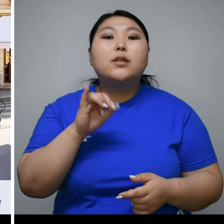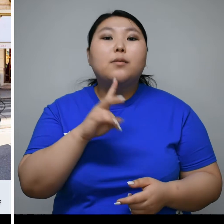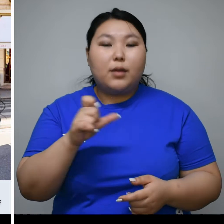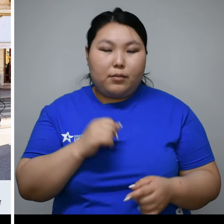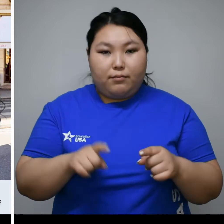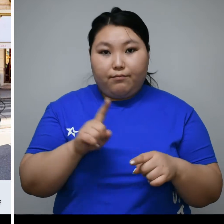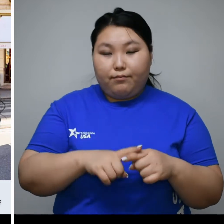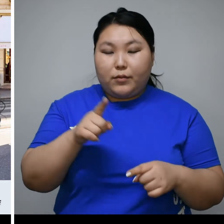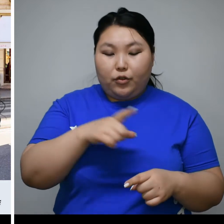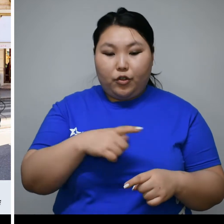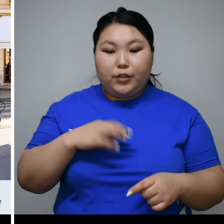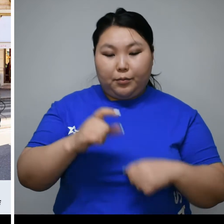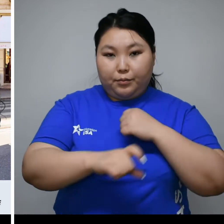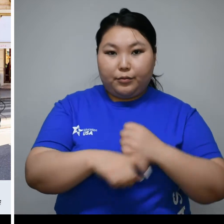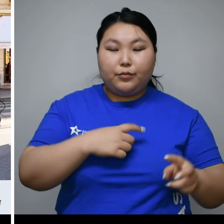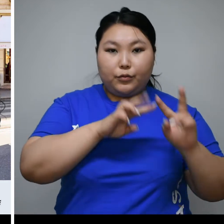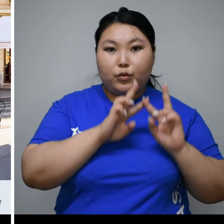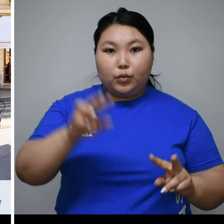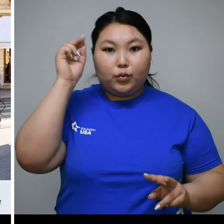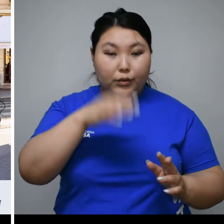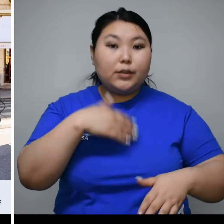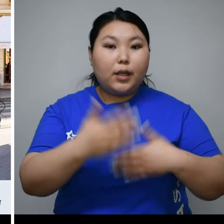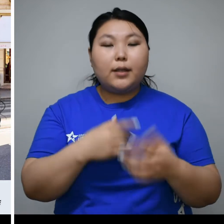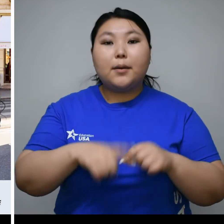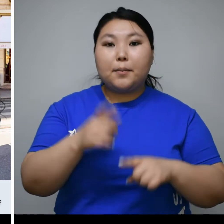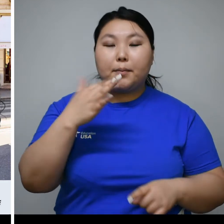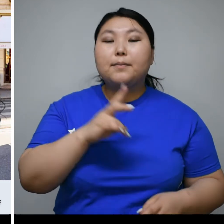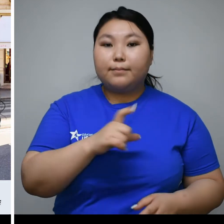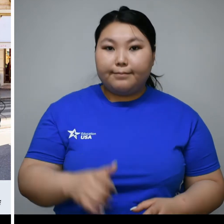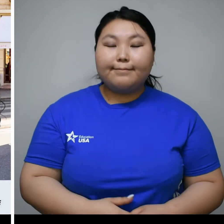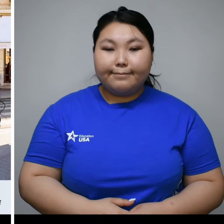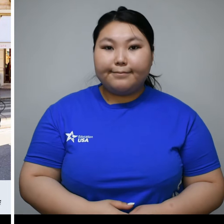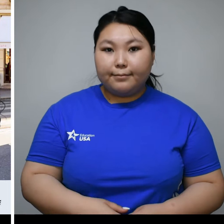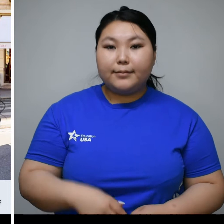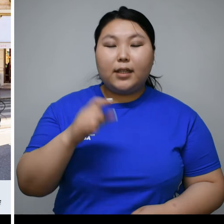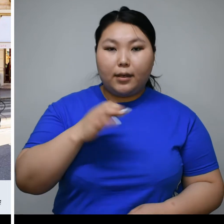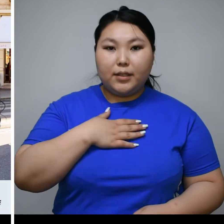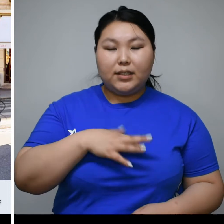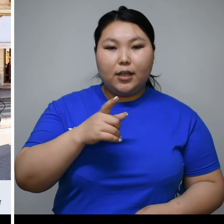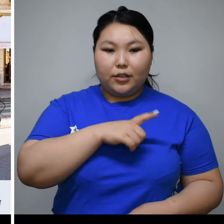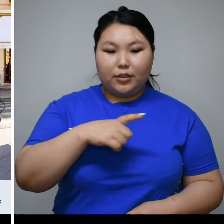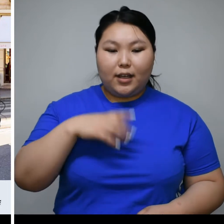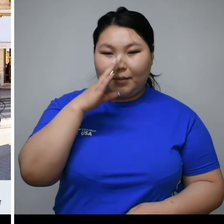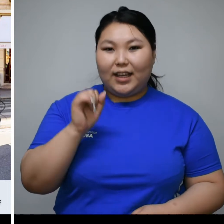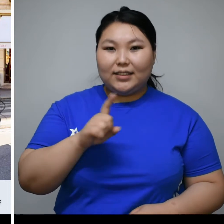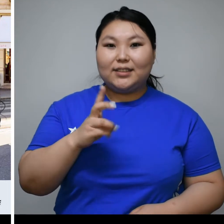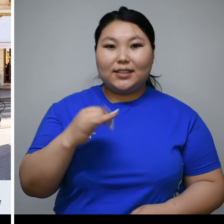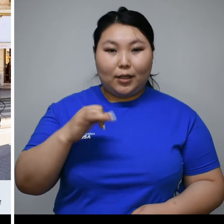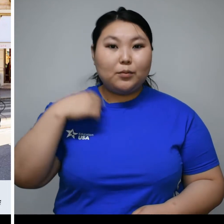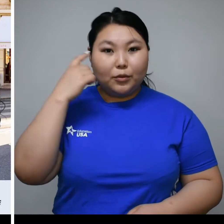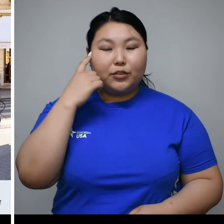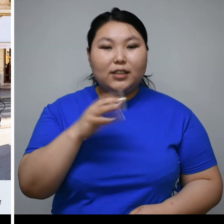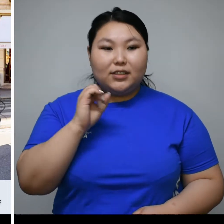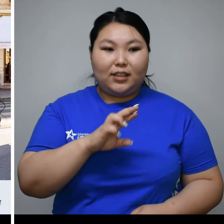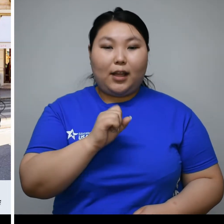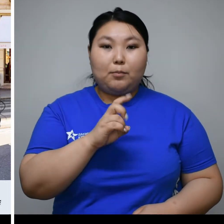бэ? Дээр нь одоо яг чи мэрэгчлэрээ ингээд үргэлжлүүлээд сураад явхад ер нь ямар байсан бэ? Яг би айгүй өөрийгөө ацтай тооцдог.